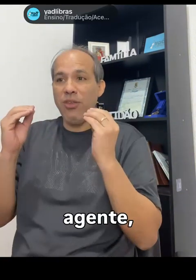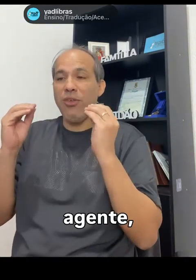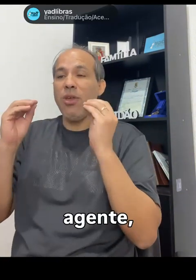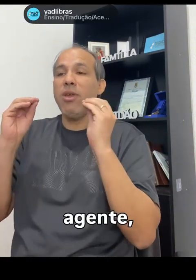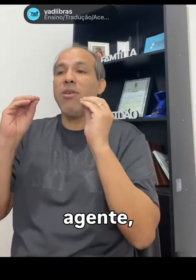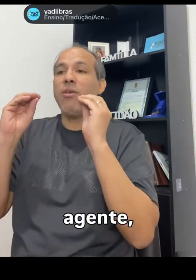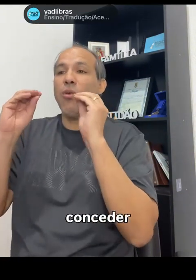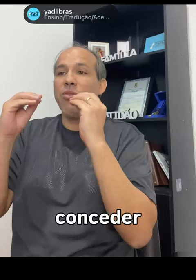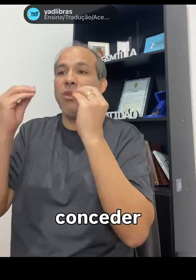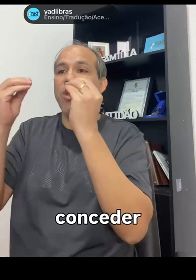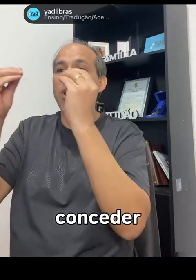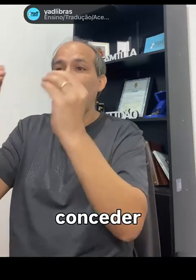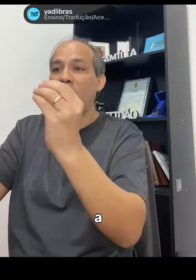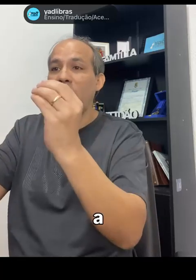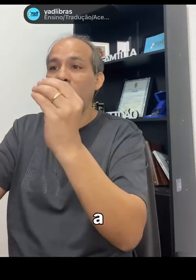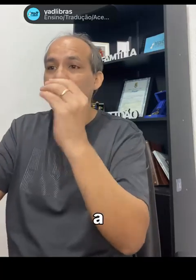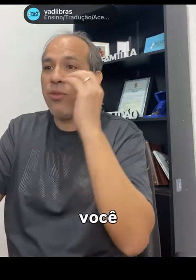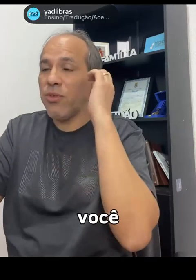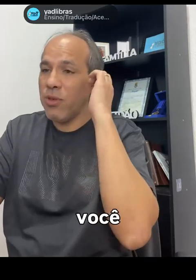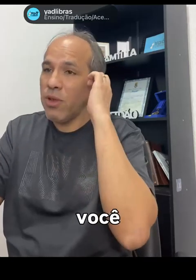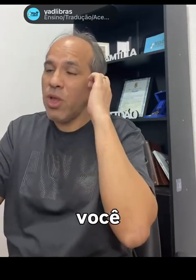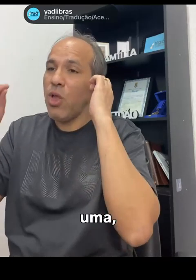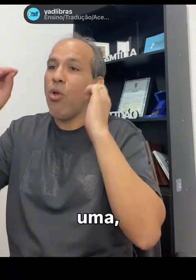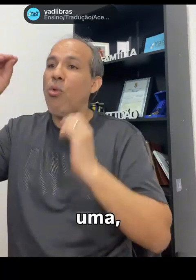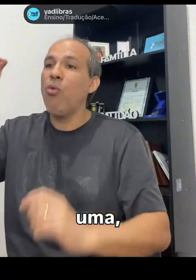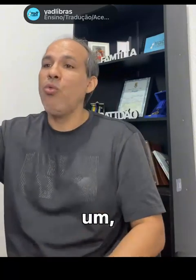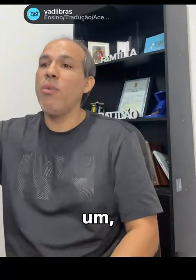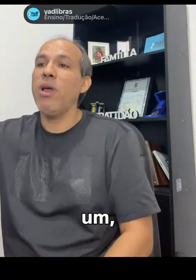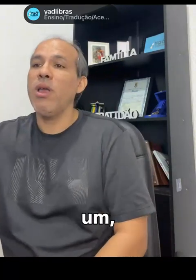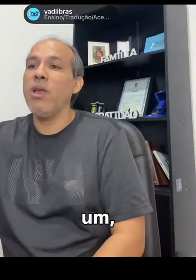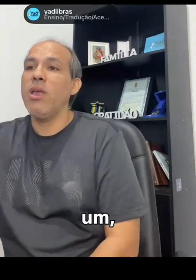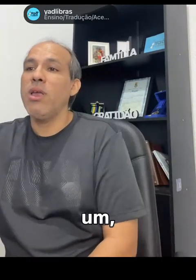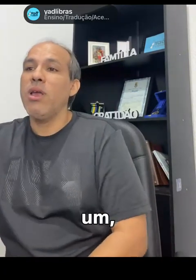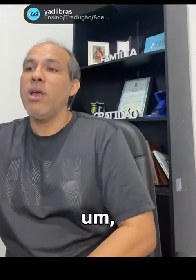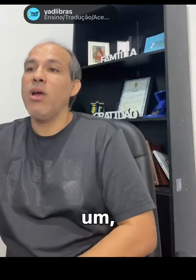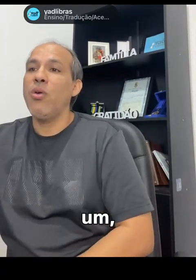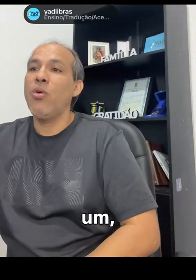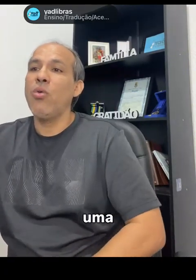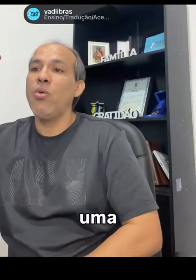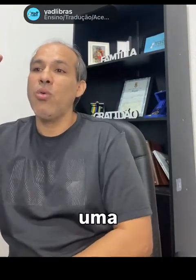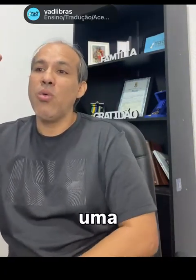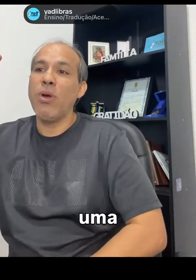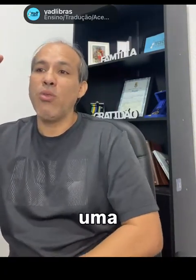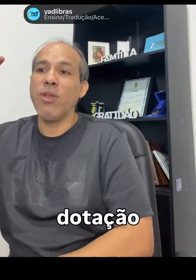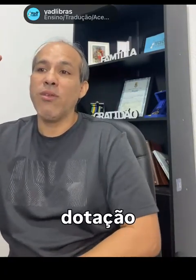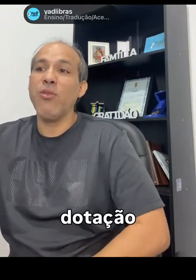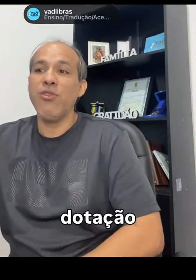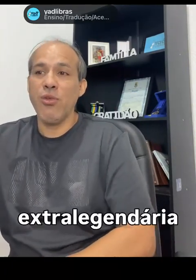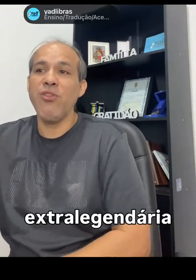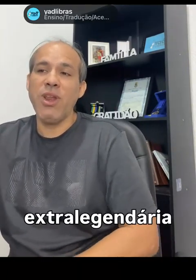agente conceder a você uma, uma dotação